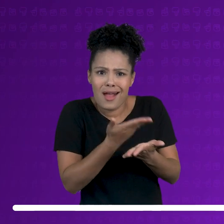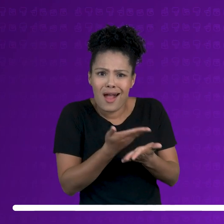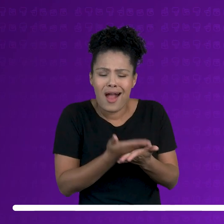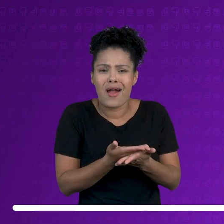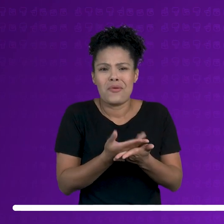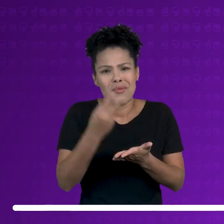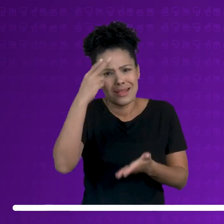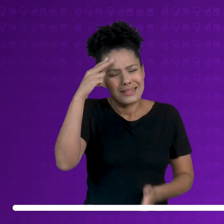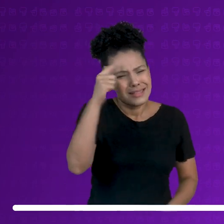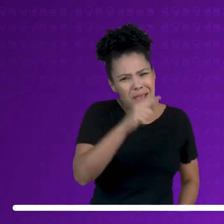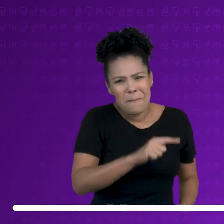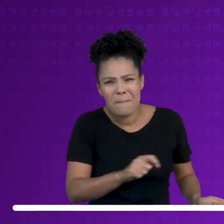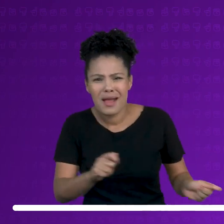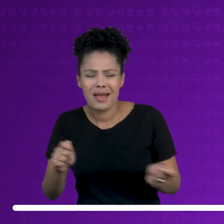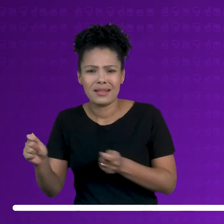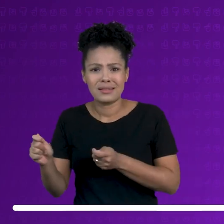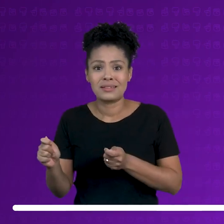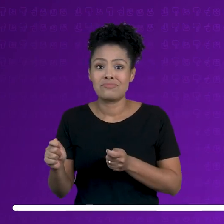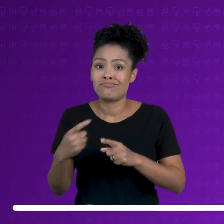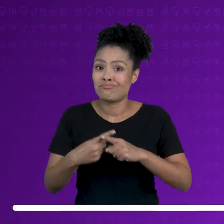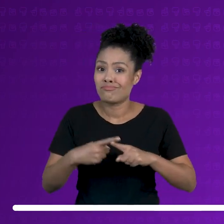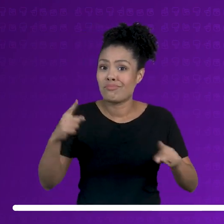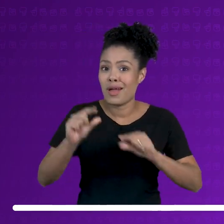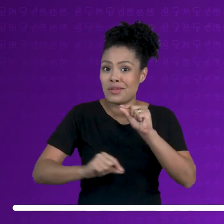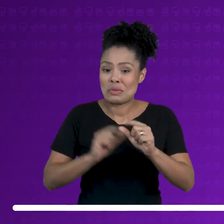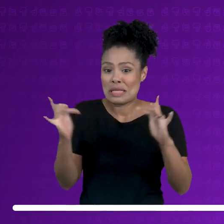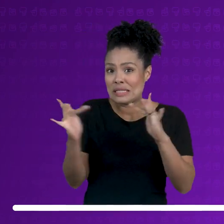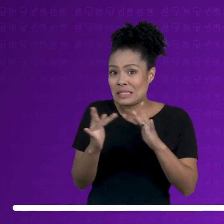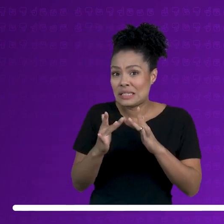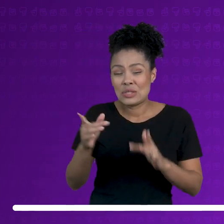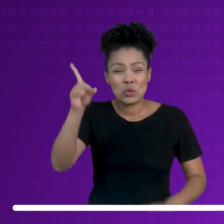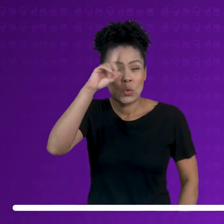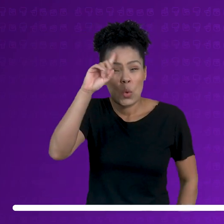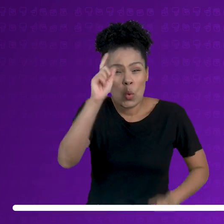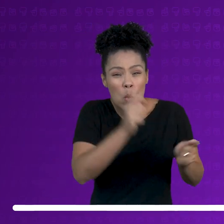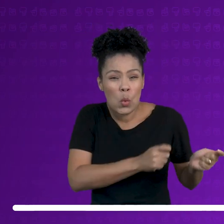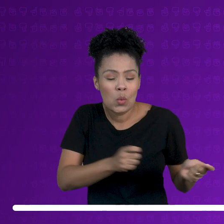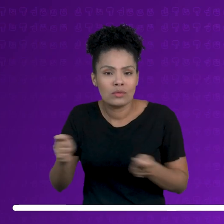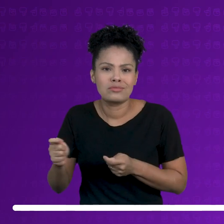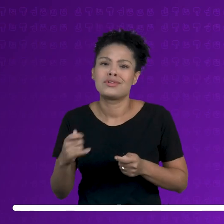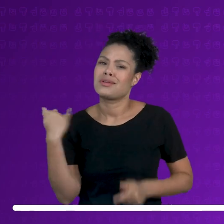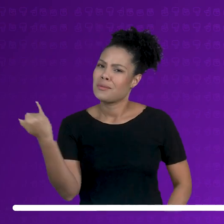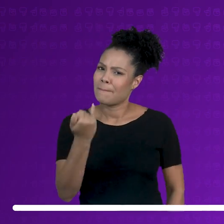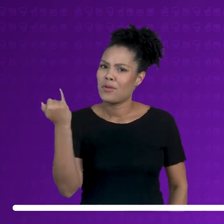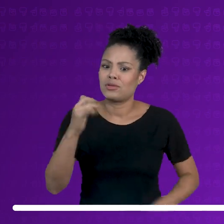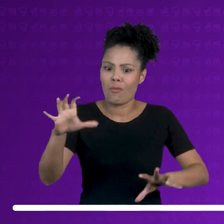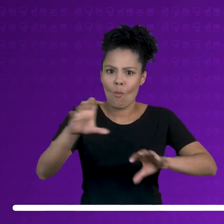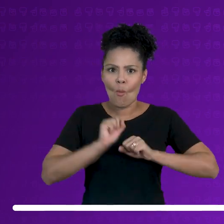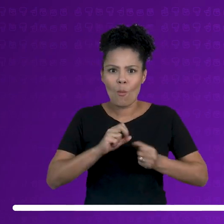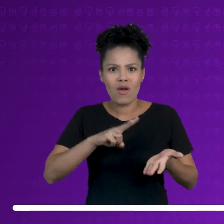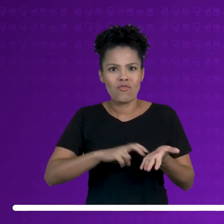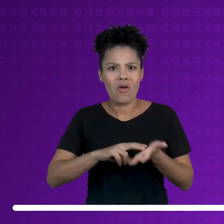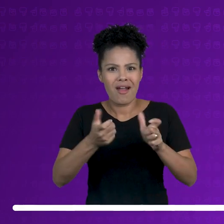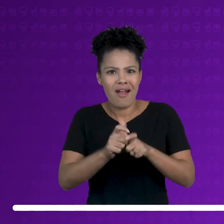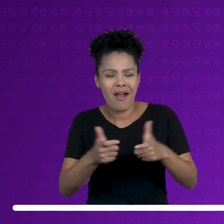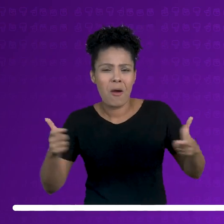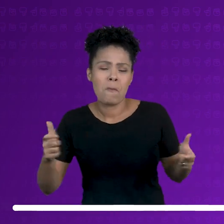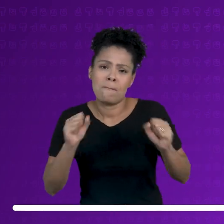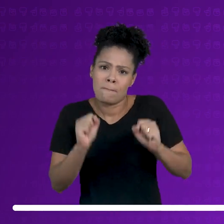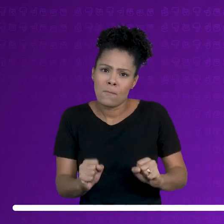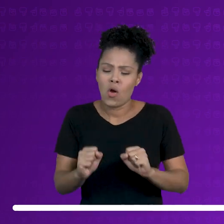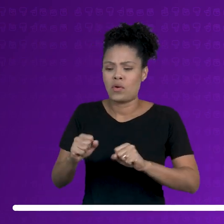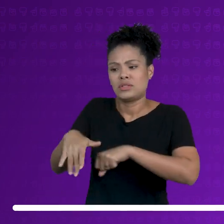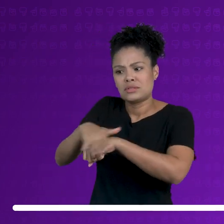aulas, o contato diário com a língua ajuda muito na ampliação do vocabulário. Seja convivendo com pessoas que se